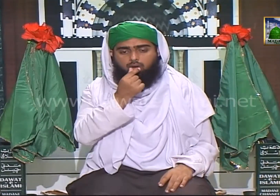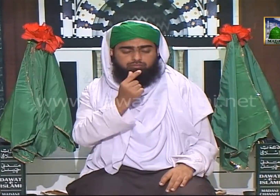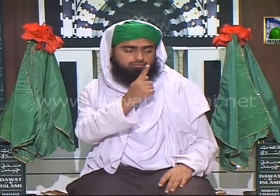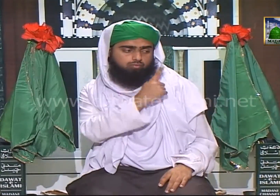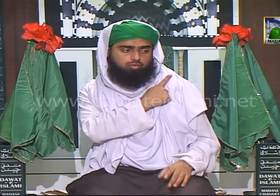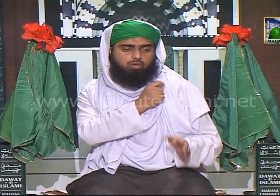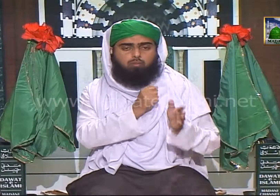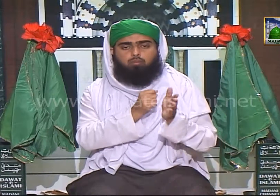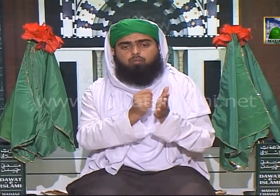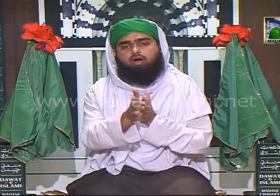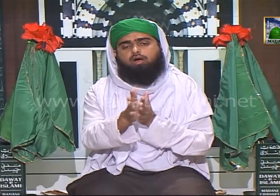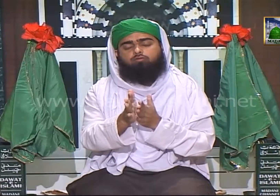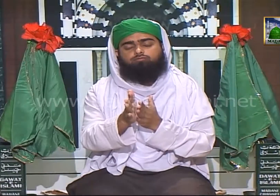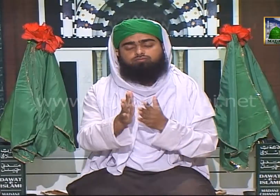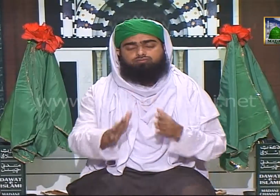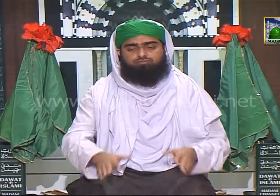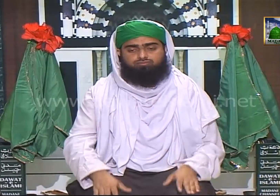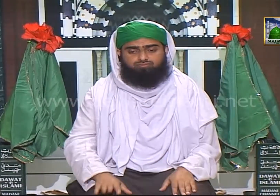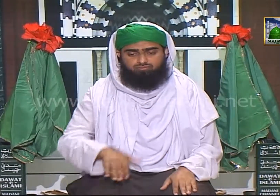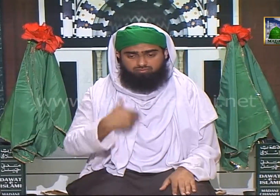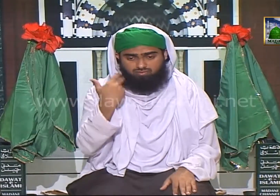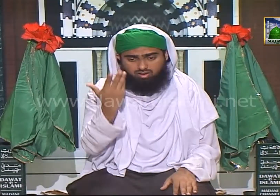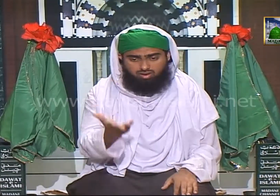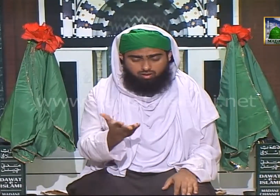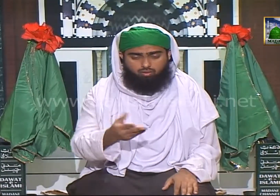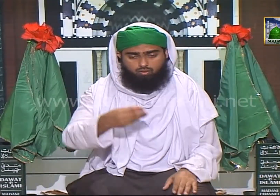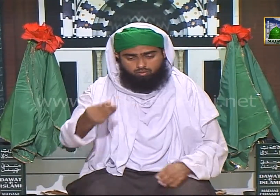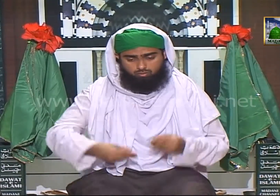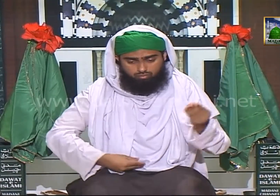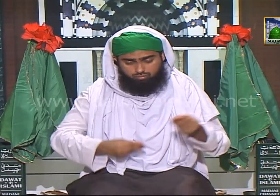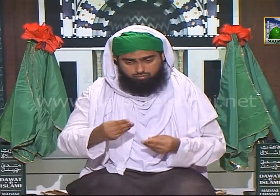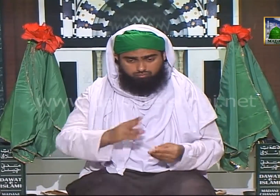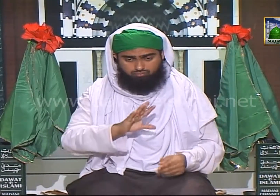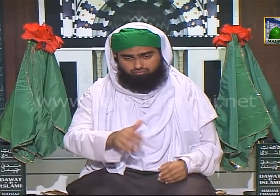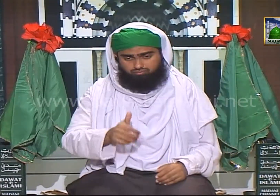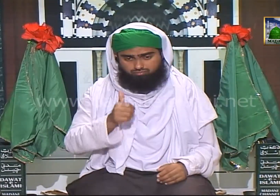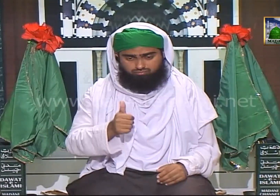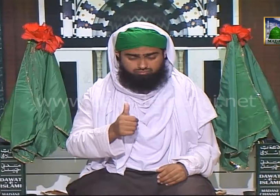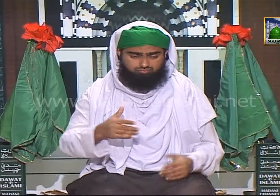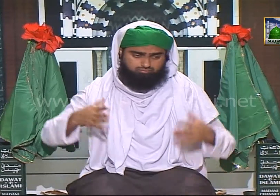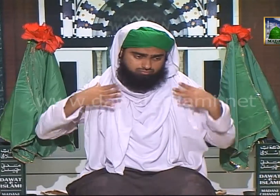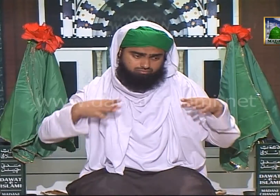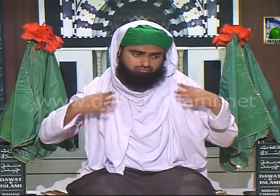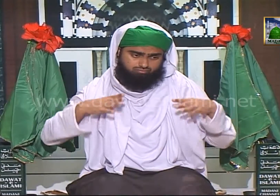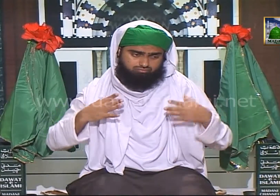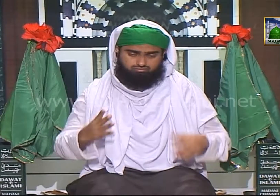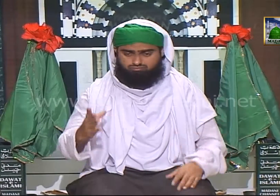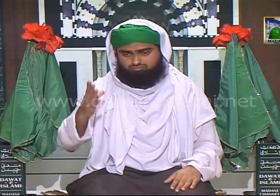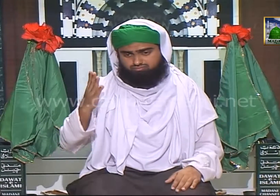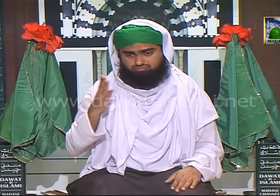کے گناہ معاف کر دیے جاتے ہیں، اور حلال روزی کمانے میں کوئی پرواہ نہیں. آپ مطلب بہترین دکان پر بیٹھے ہیں، پنکھے